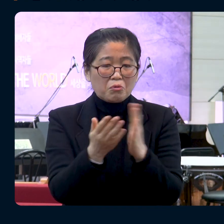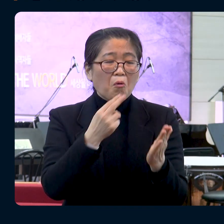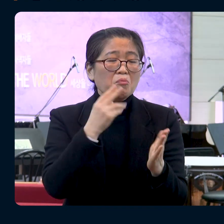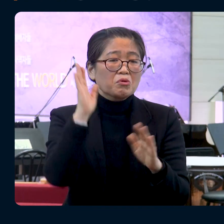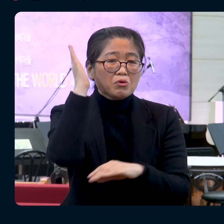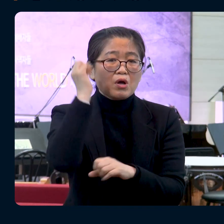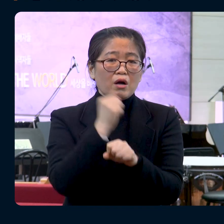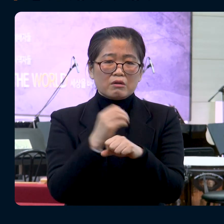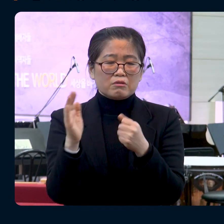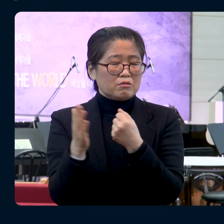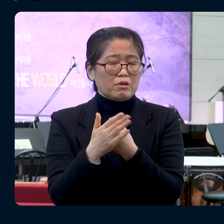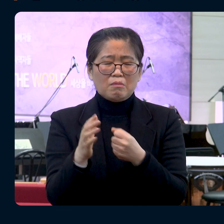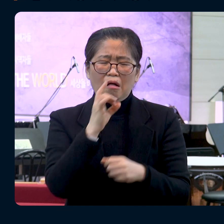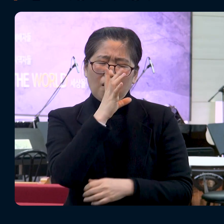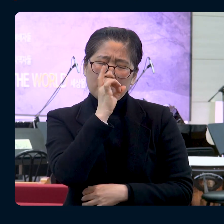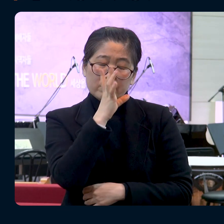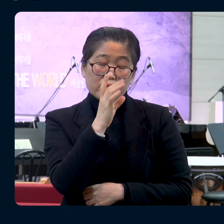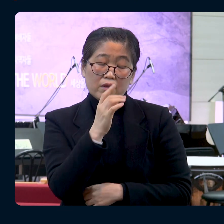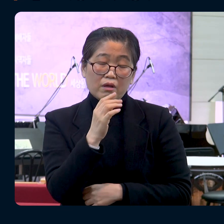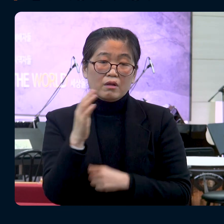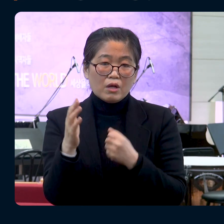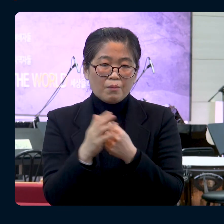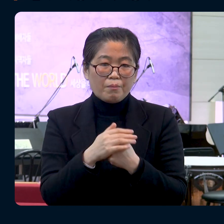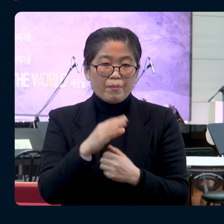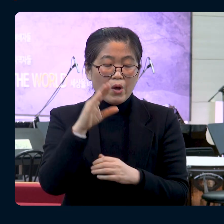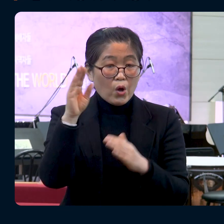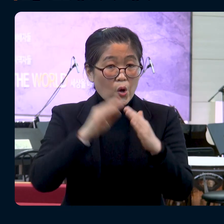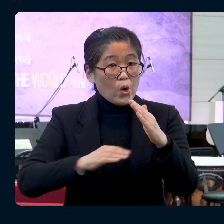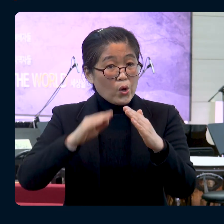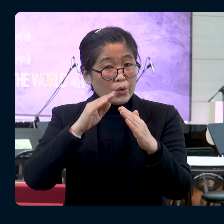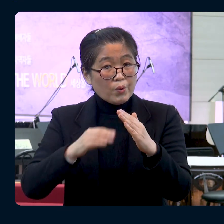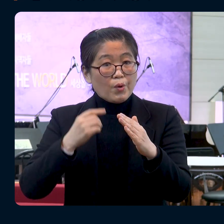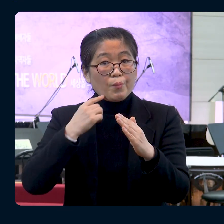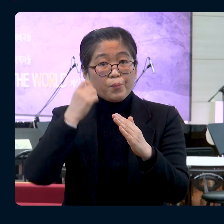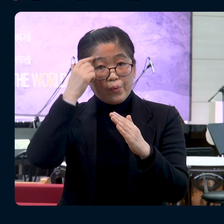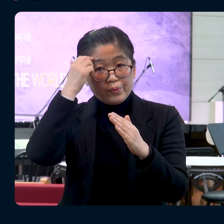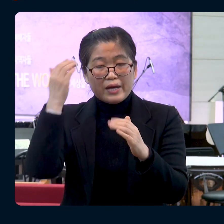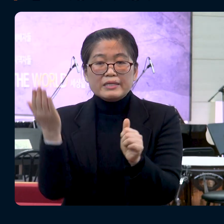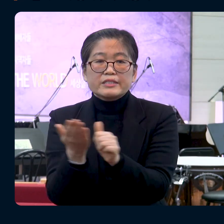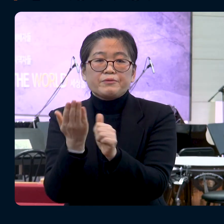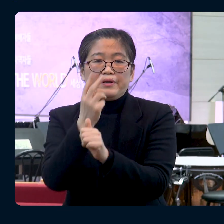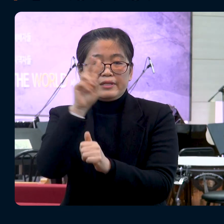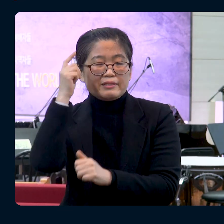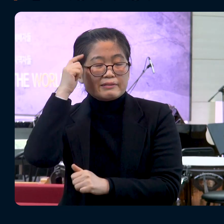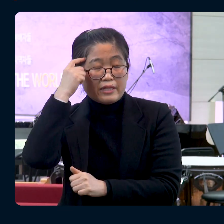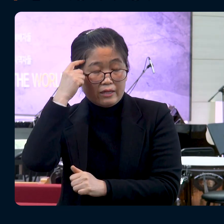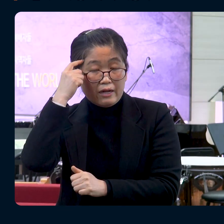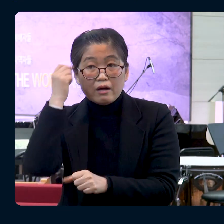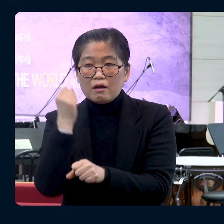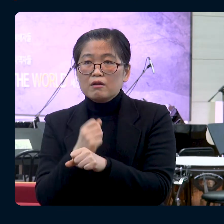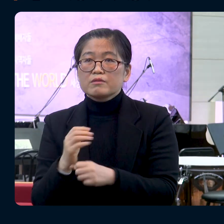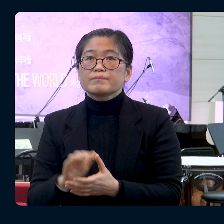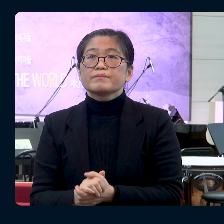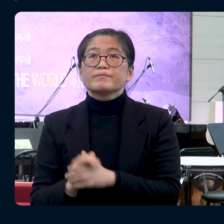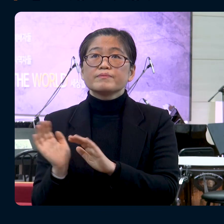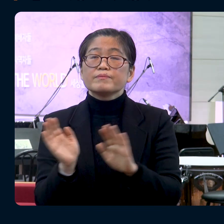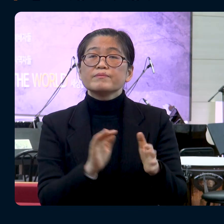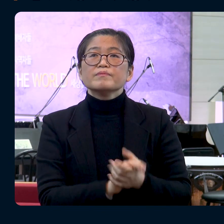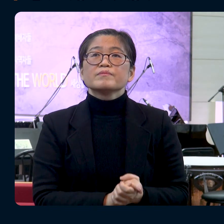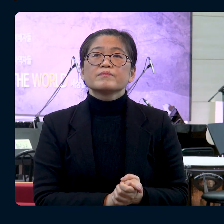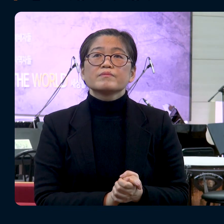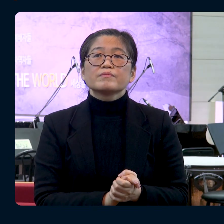말이죠. 그러다 보니까 이 목회자를 키워야겠다. 그래서 후아레스라고 그 티juana는